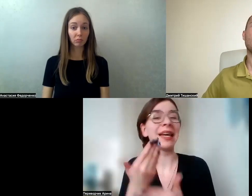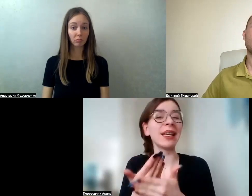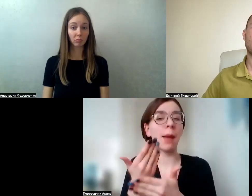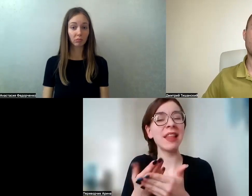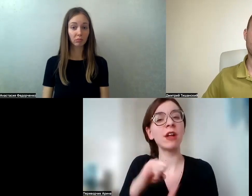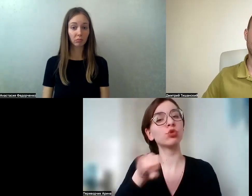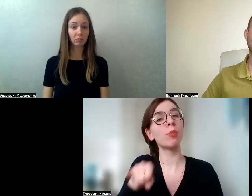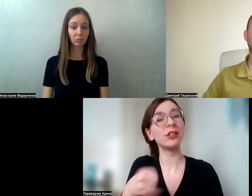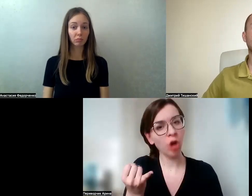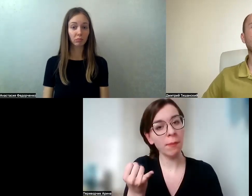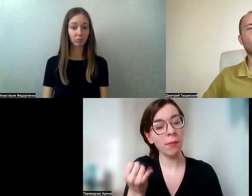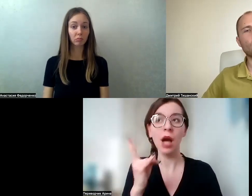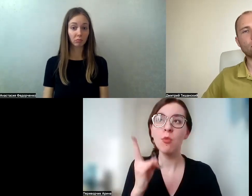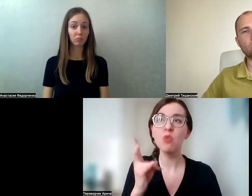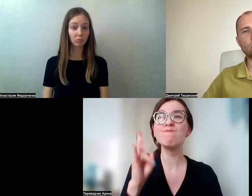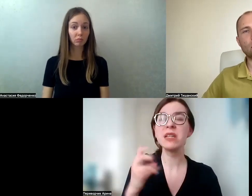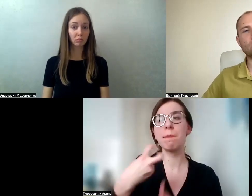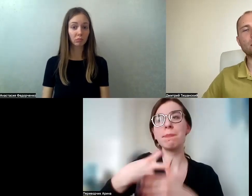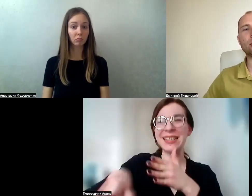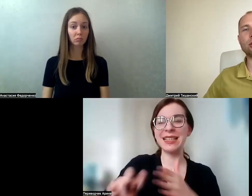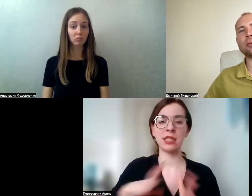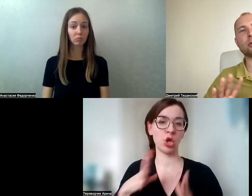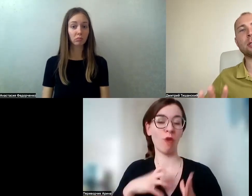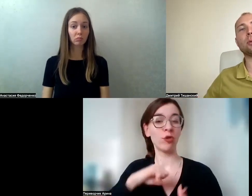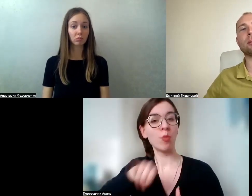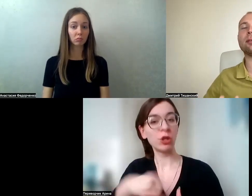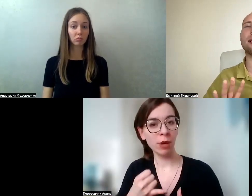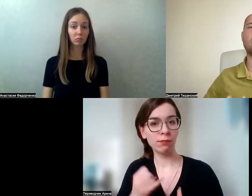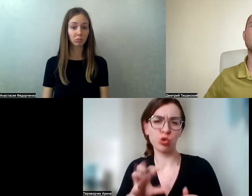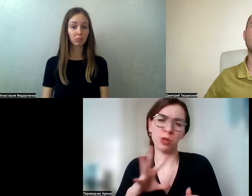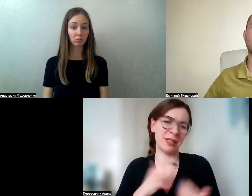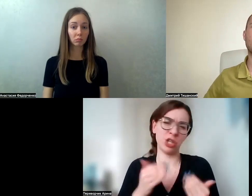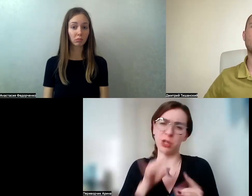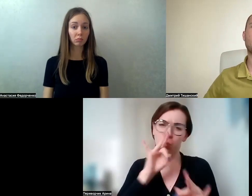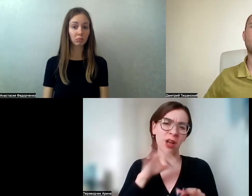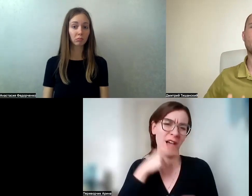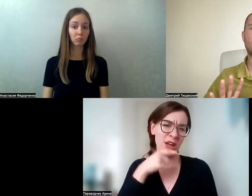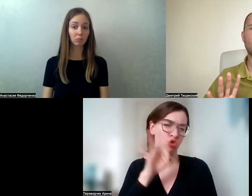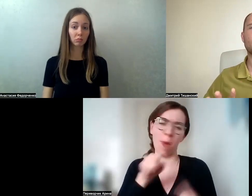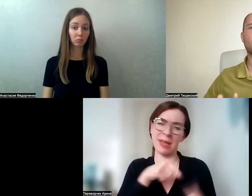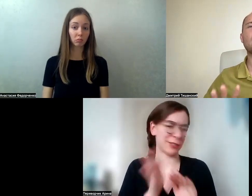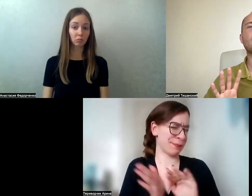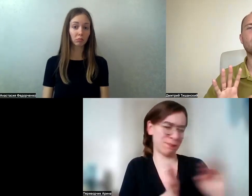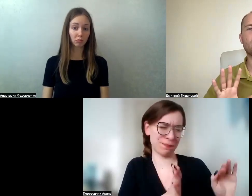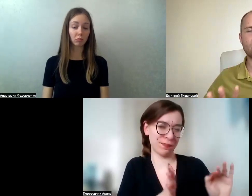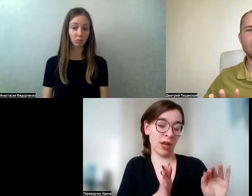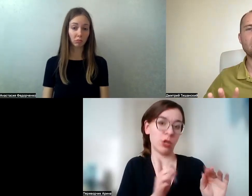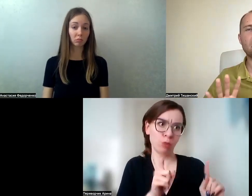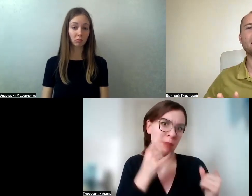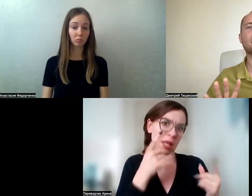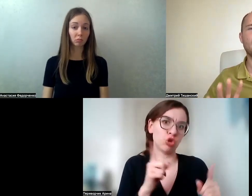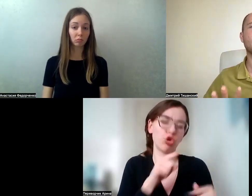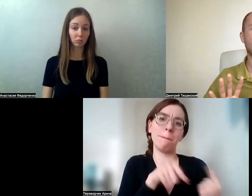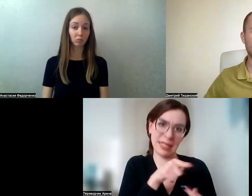рекомендовала пройти тренировки суперджамп? Мы даже сейчас, может быть, не будем говорить о бизнесе, да, о том, что, понятно,